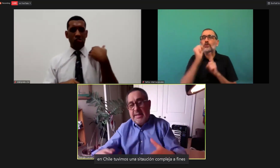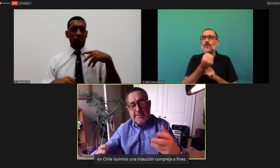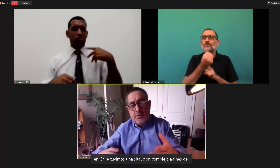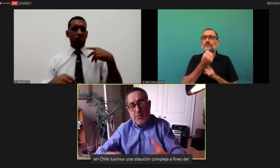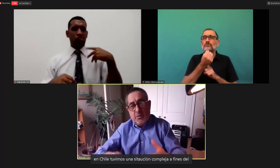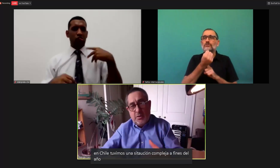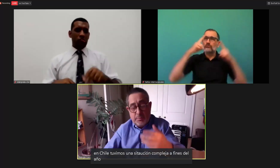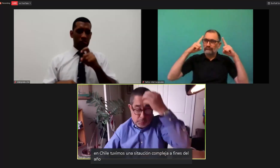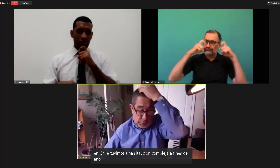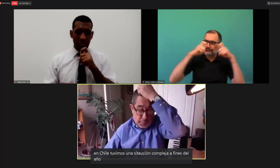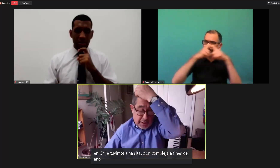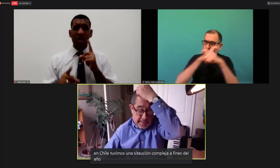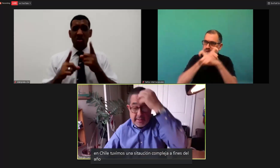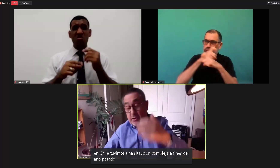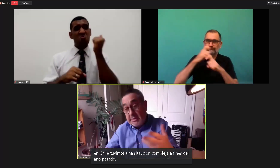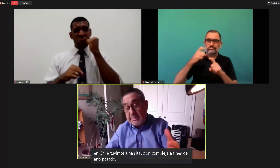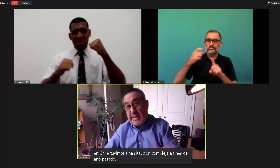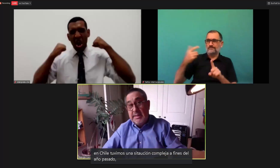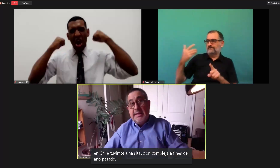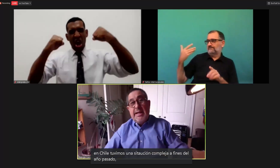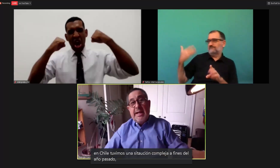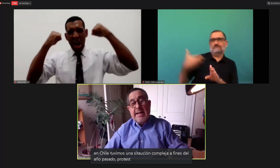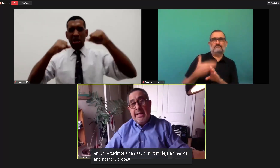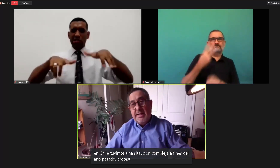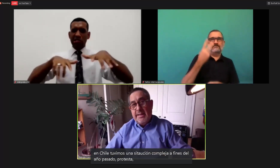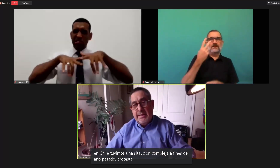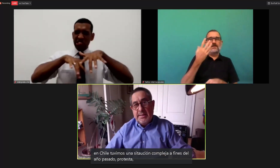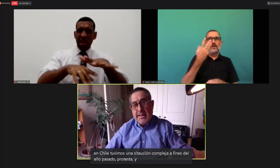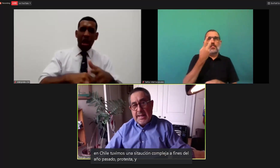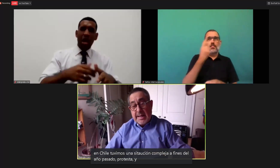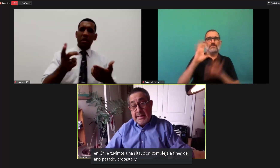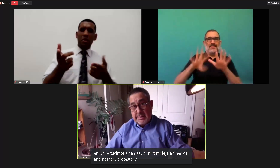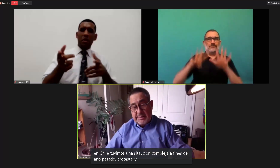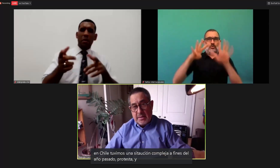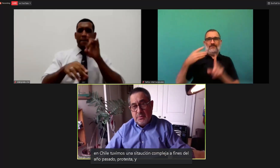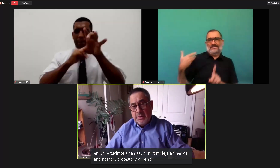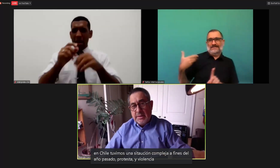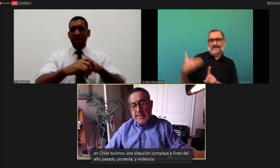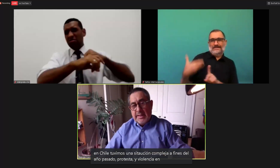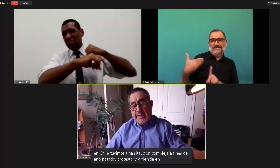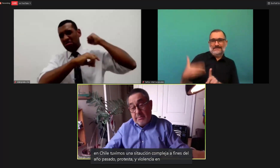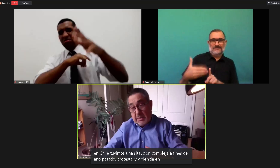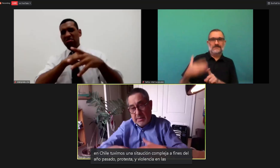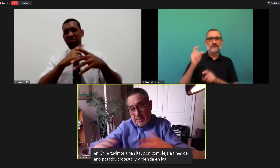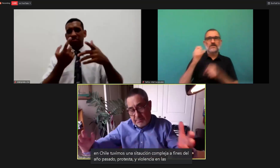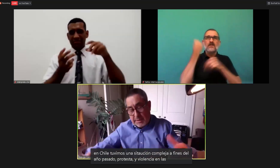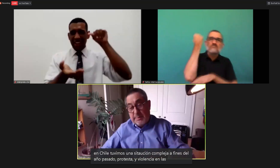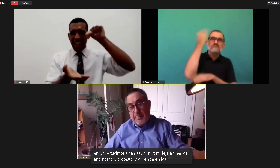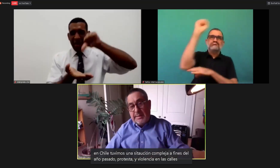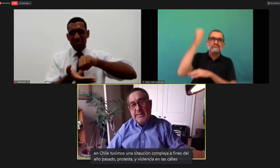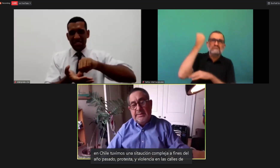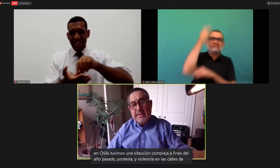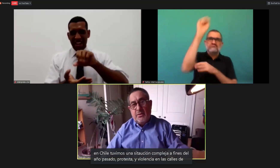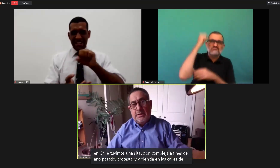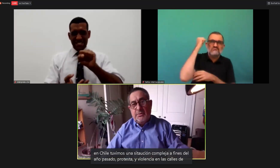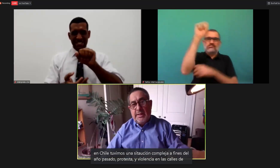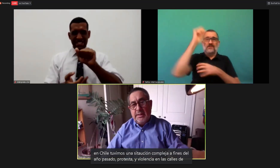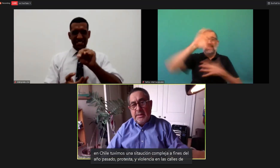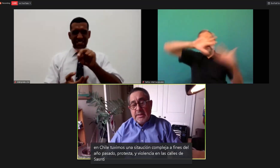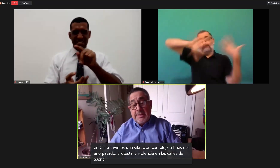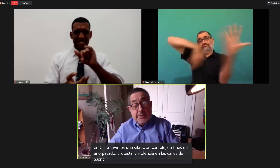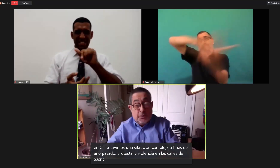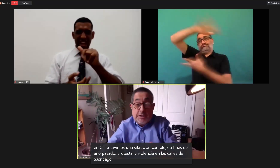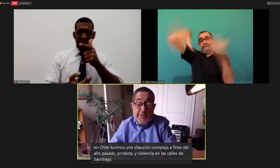protestas y mucho problema de violencia en las calles de Santiago, principalmente en el centro de la